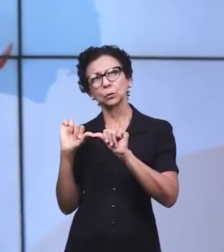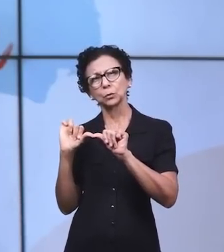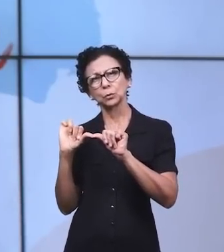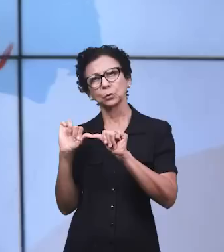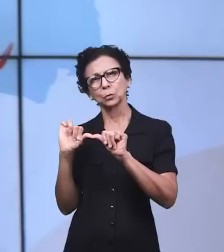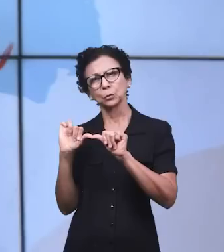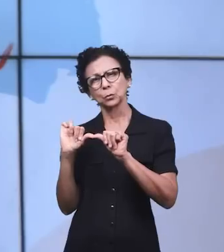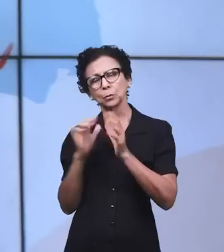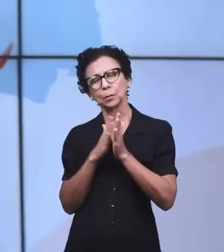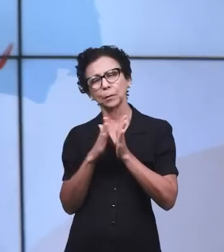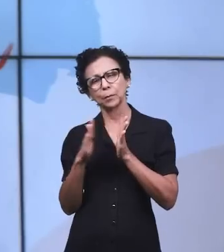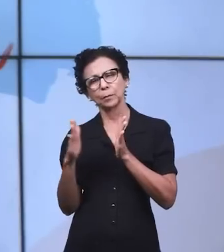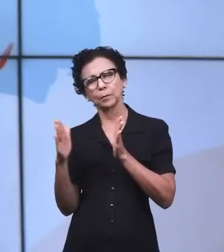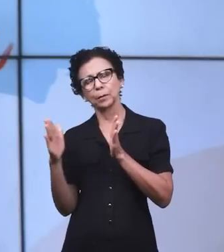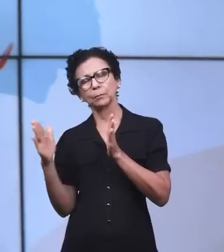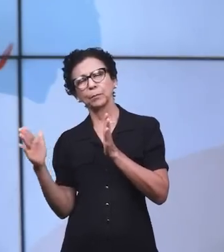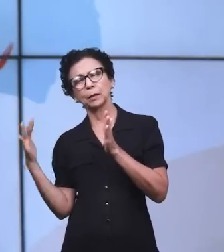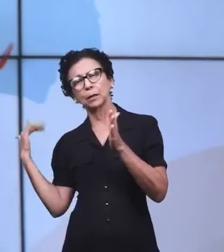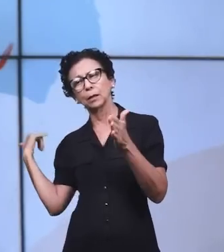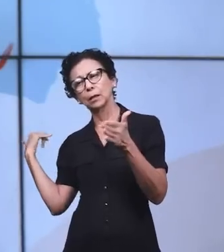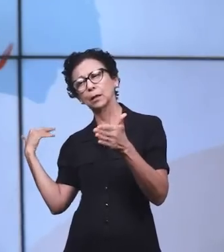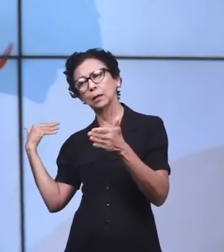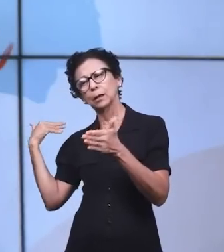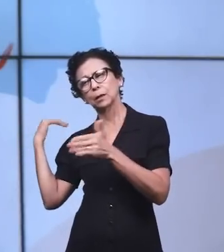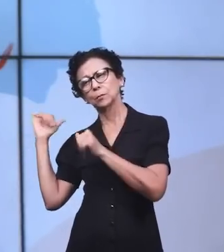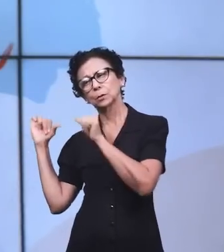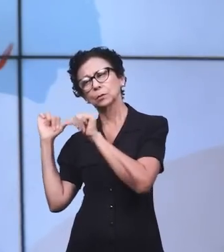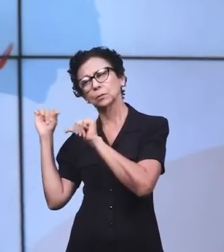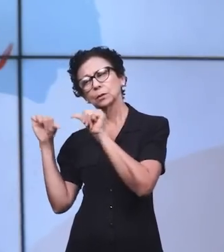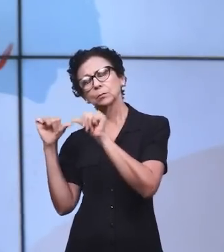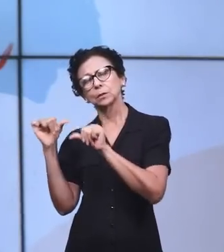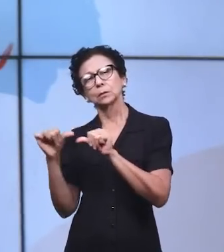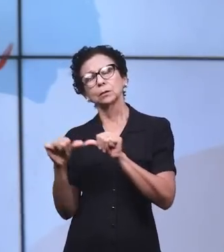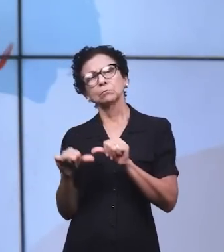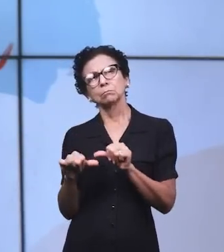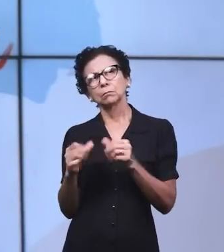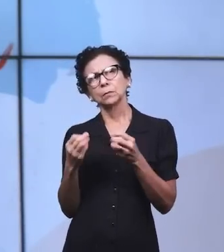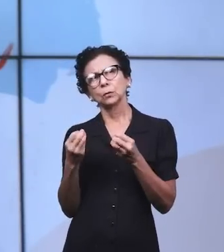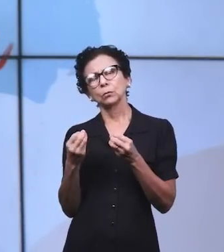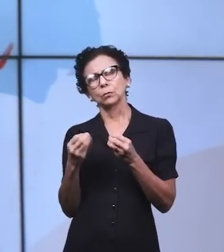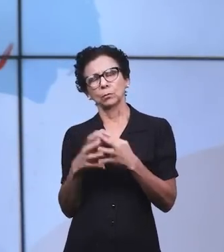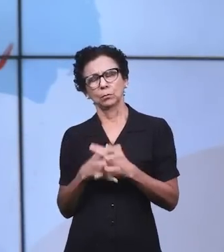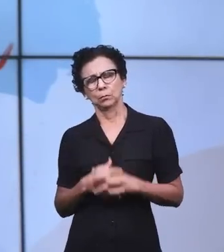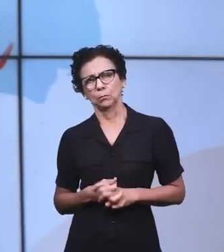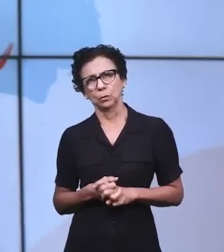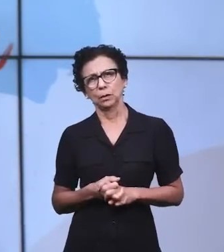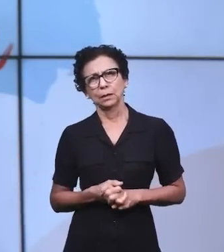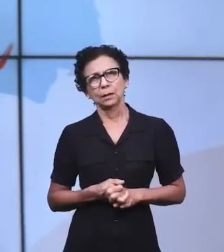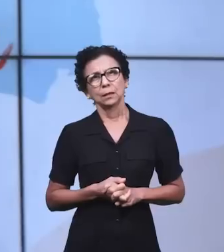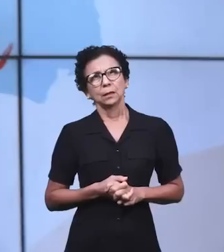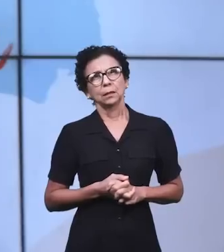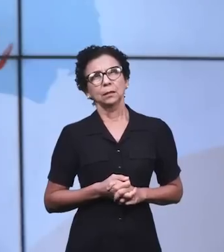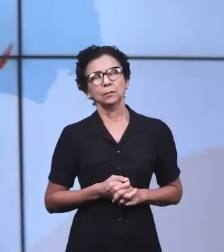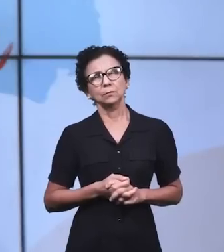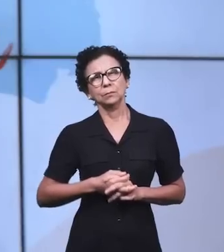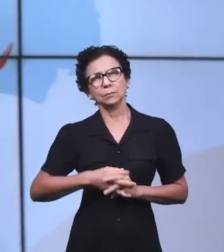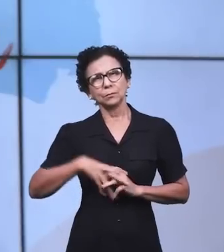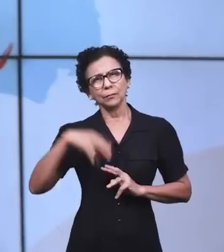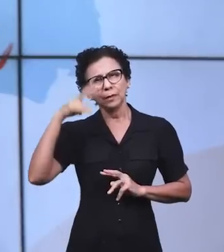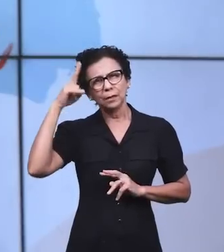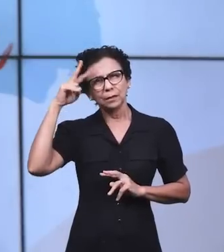E como assim? Os irmãos se lembram que a língua é